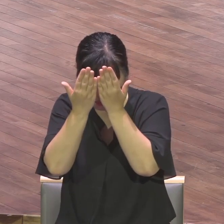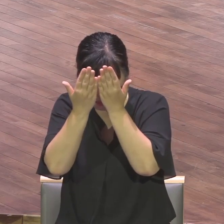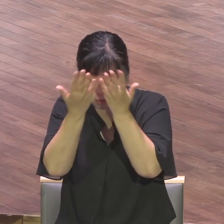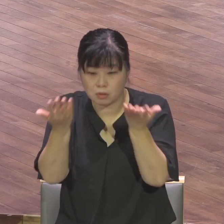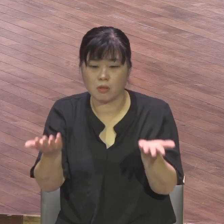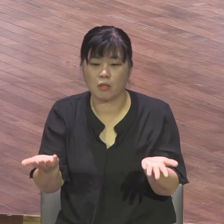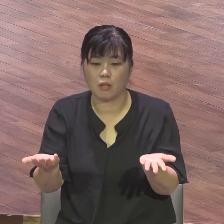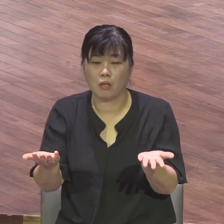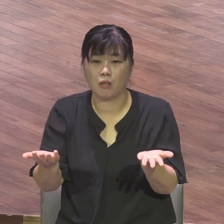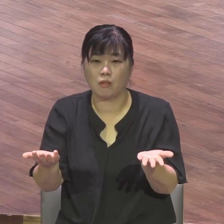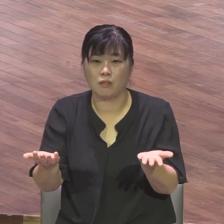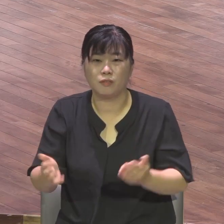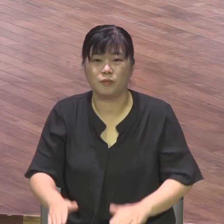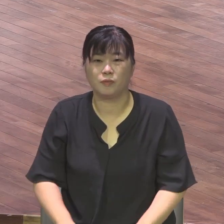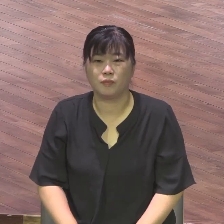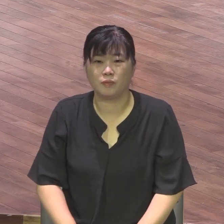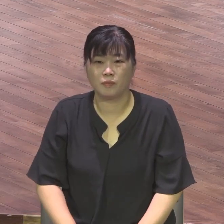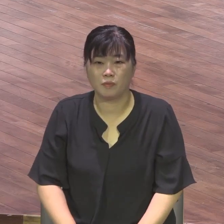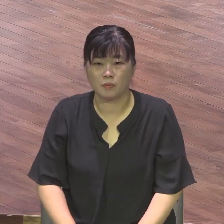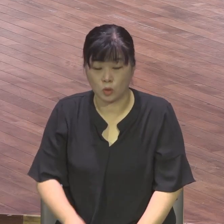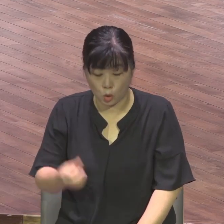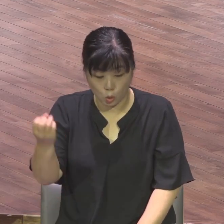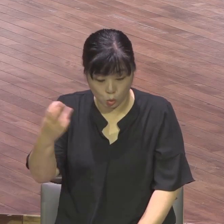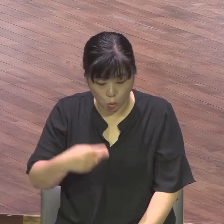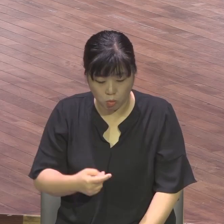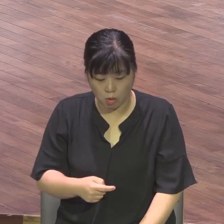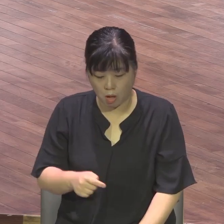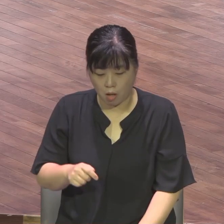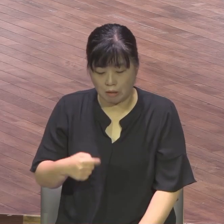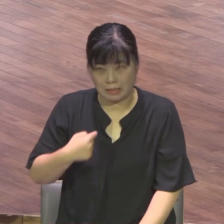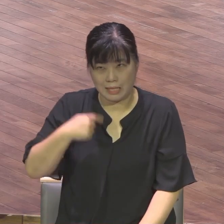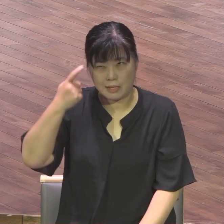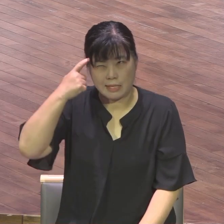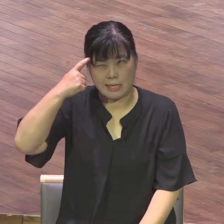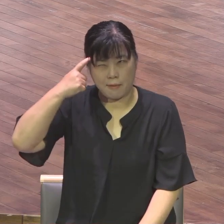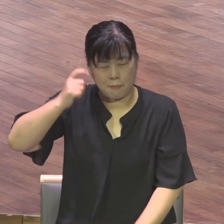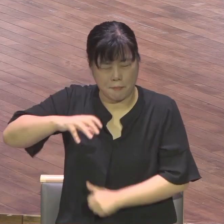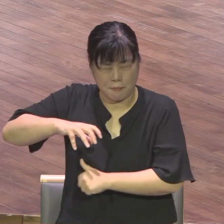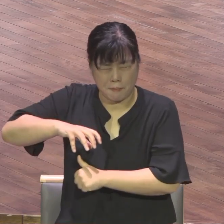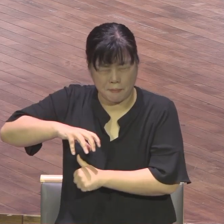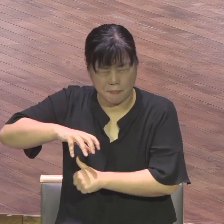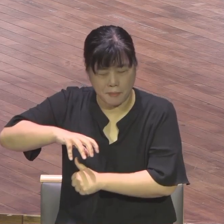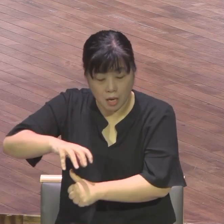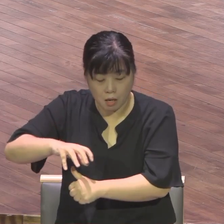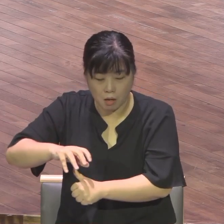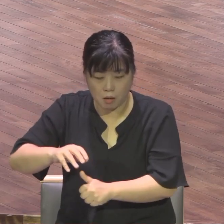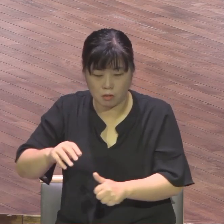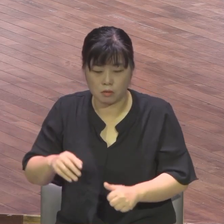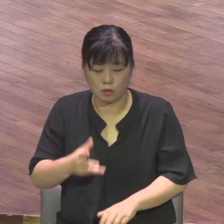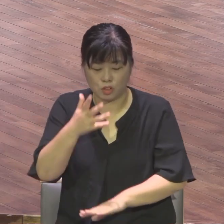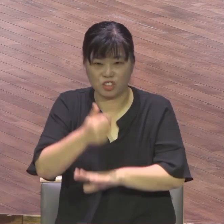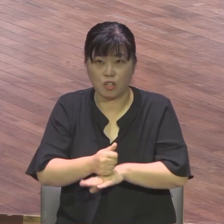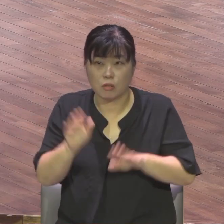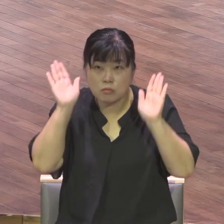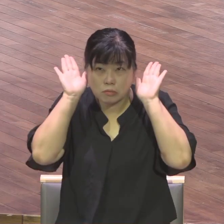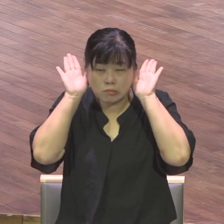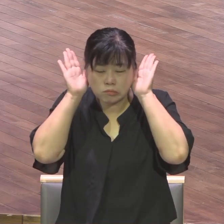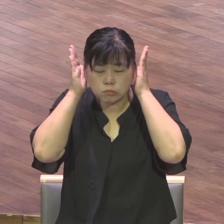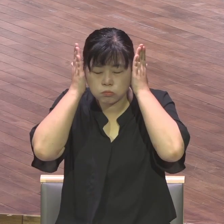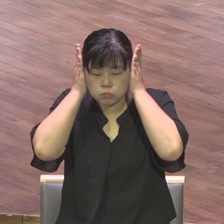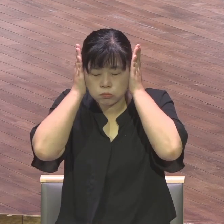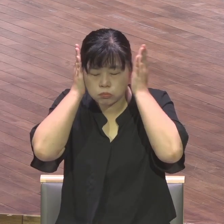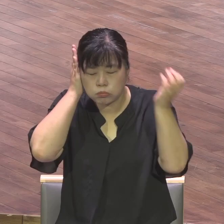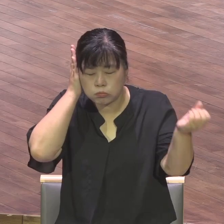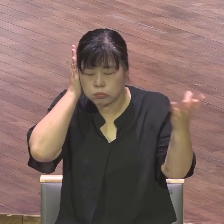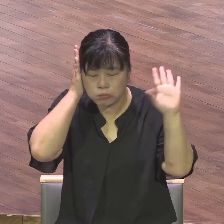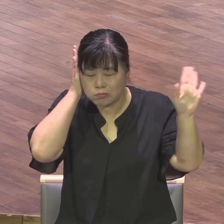영적 눈이 어두워져요. 들을 귀가 닫혀버려요. 자기 듣고 싶은 말만 들어요. 진짜 들어야 될 말 안